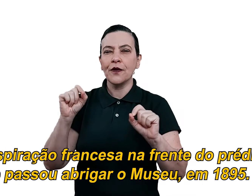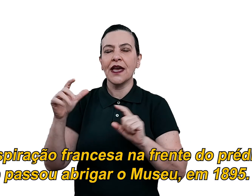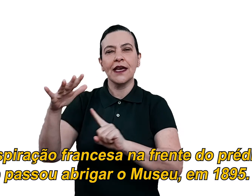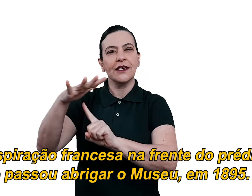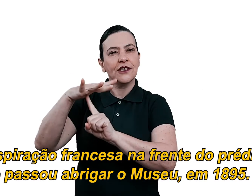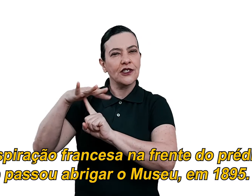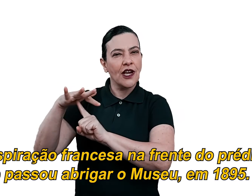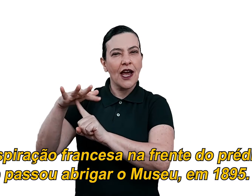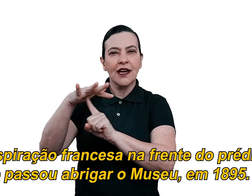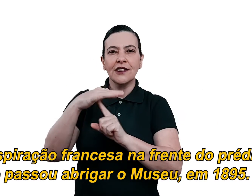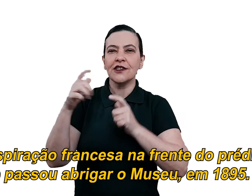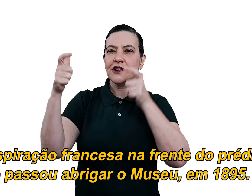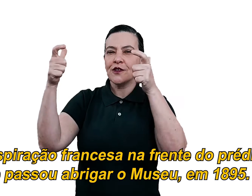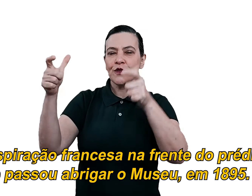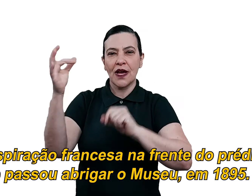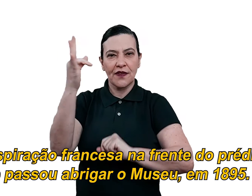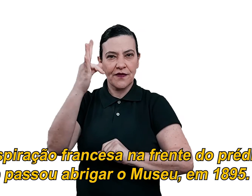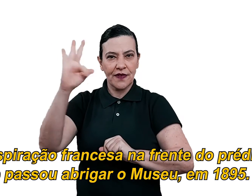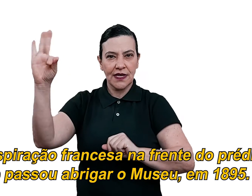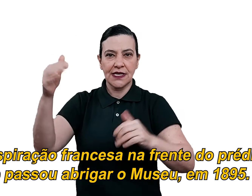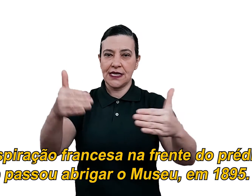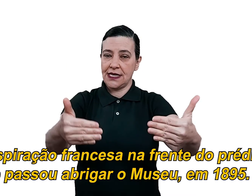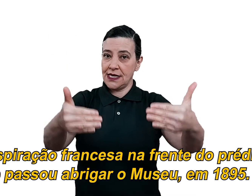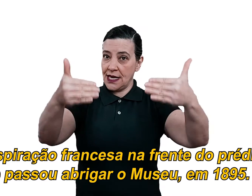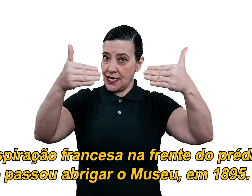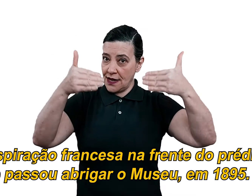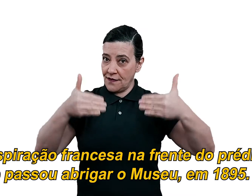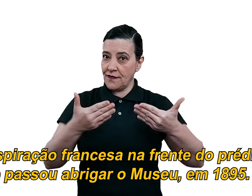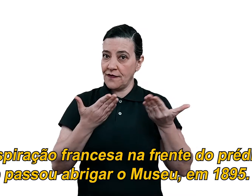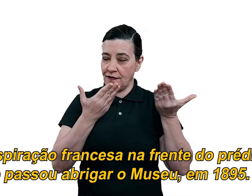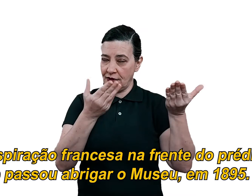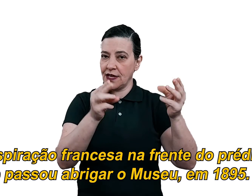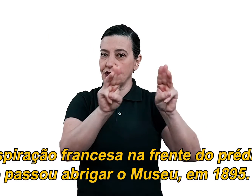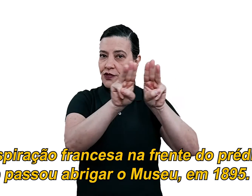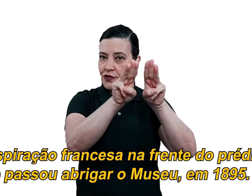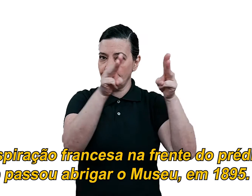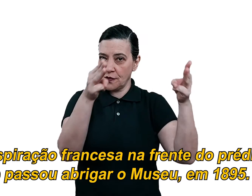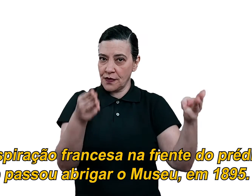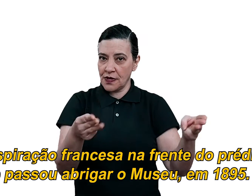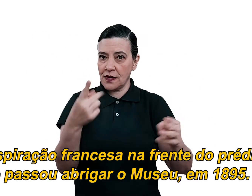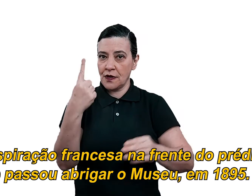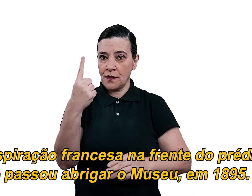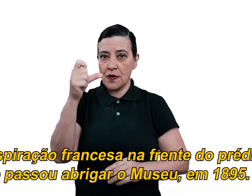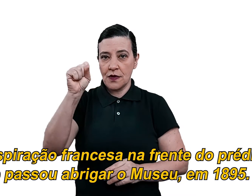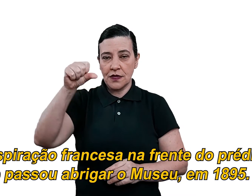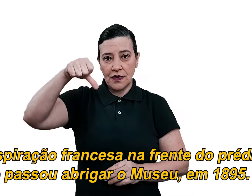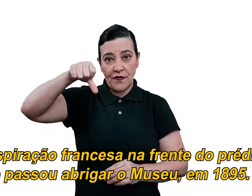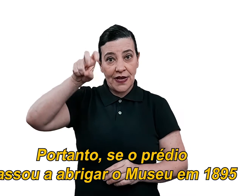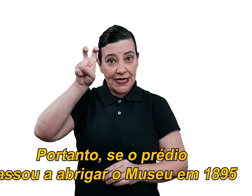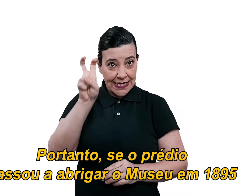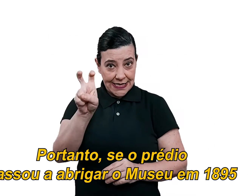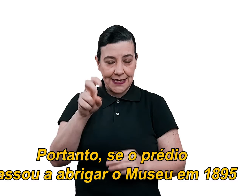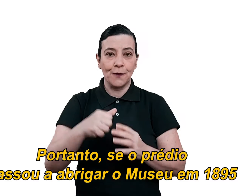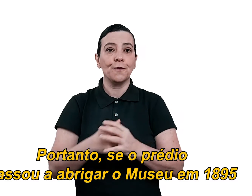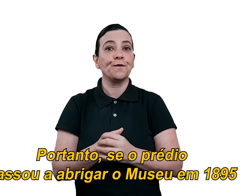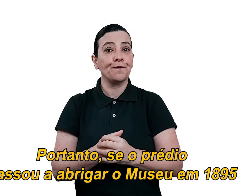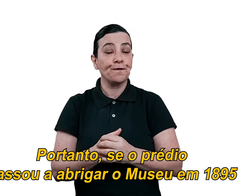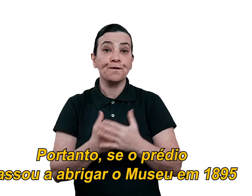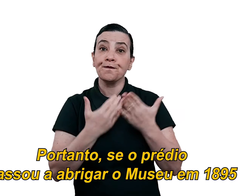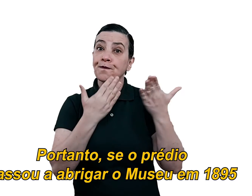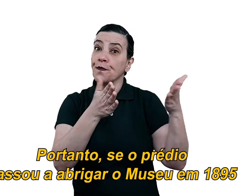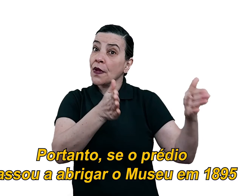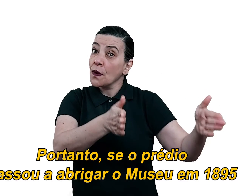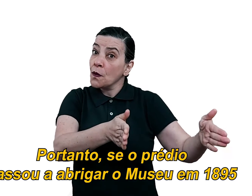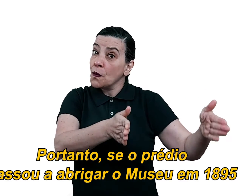de inspiração francesa, na frente do prédio que passou a abrigar o museu em 1895. Portanto,